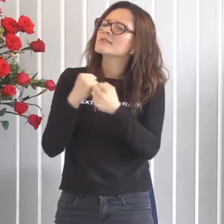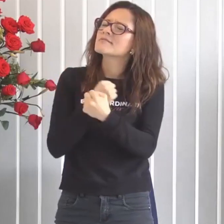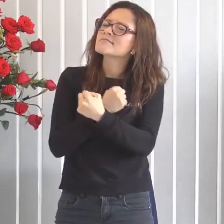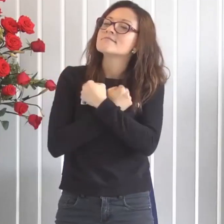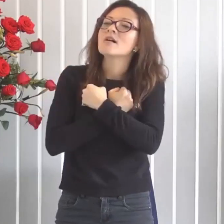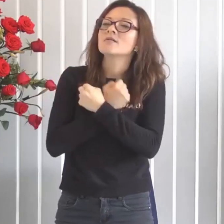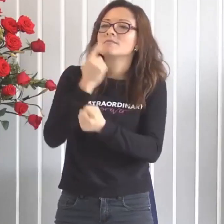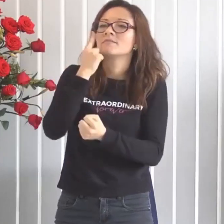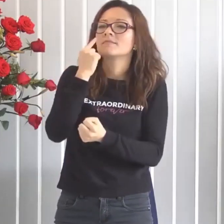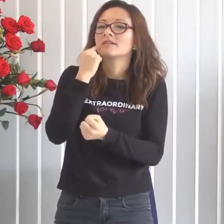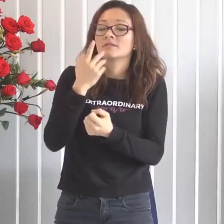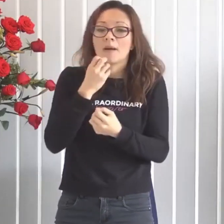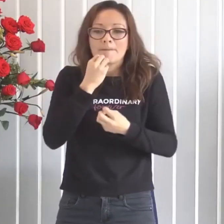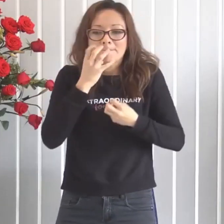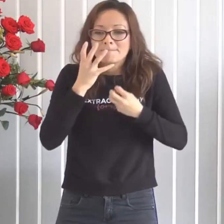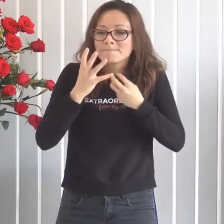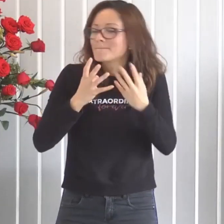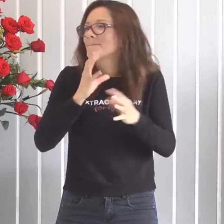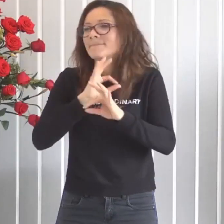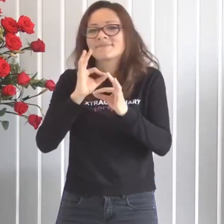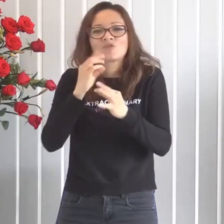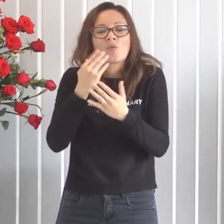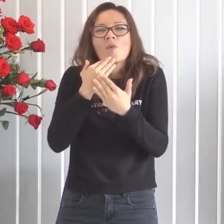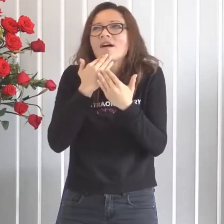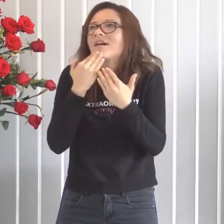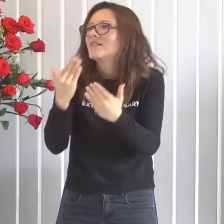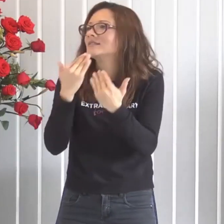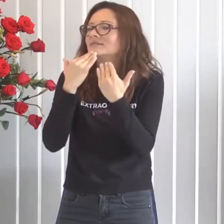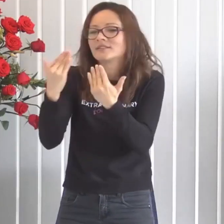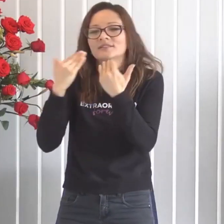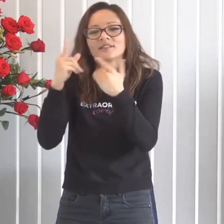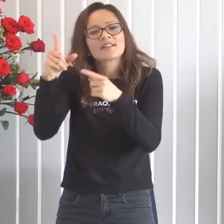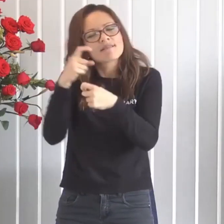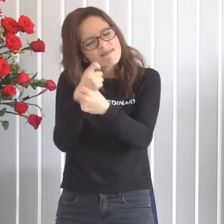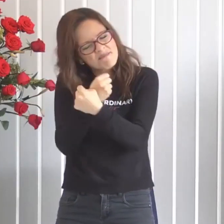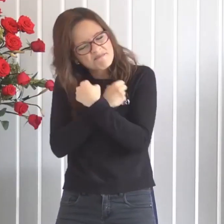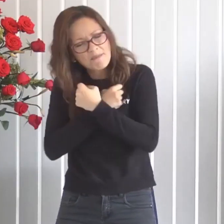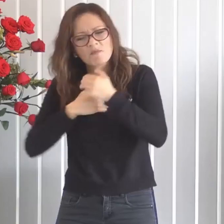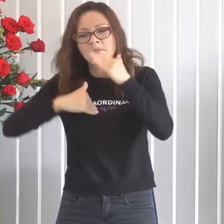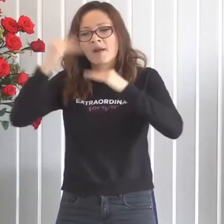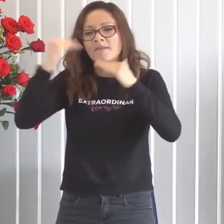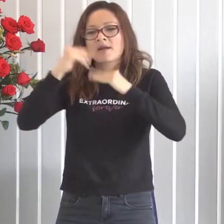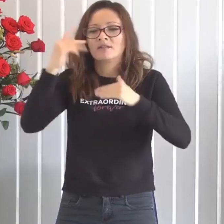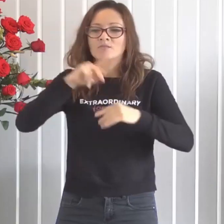Amado Padre, nosotros no tenemos sino palabras de agradecimiento. Por eso te amamos